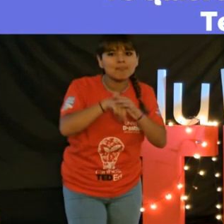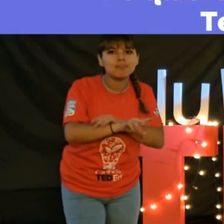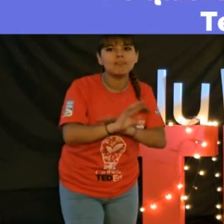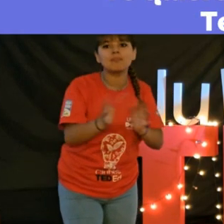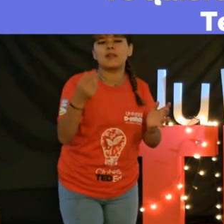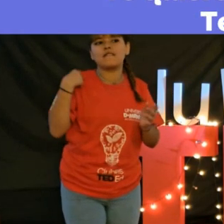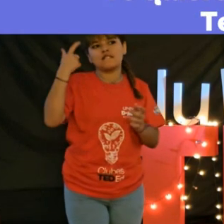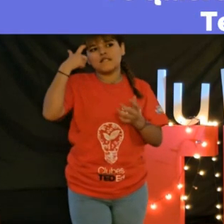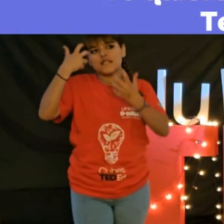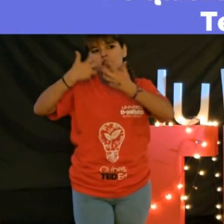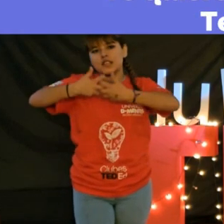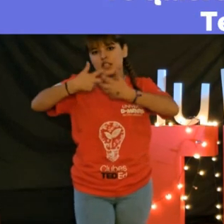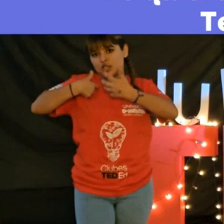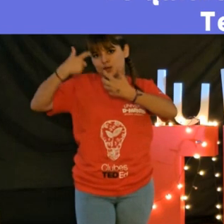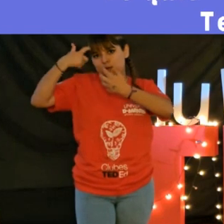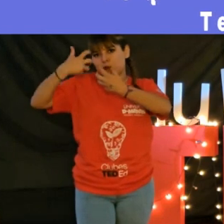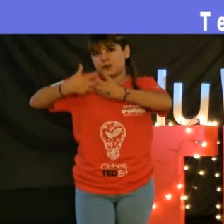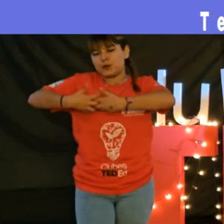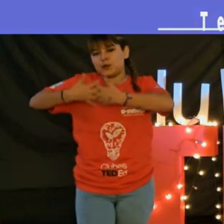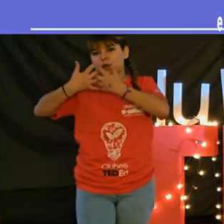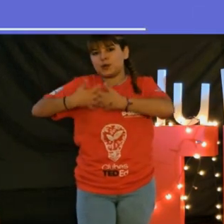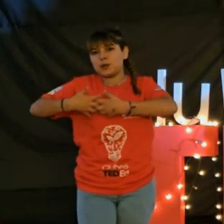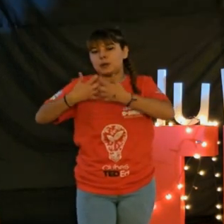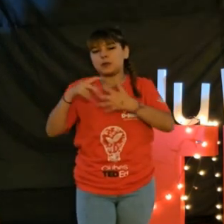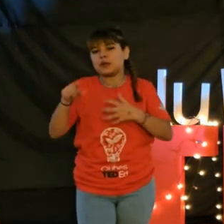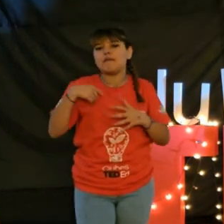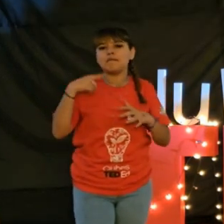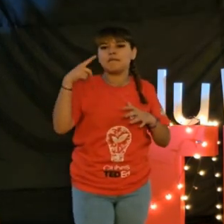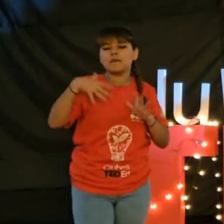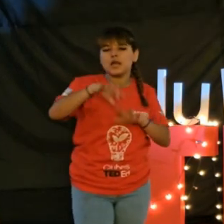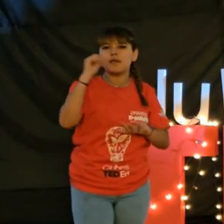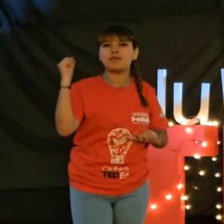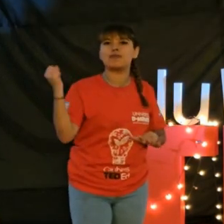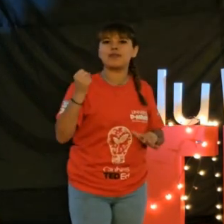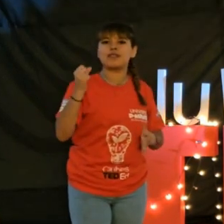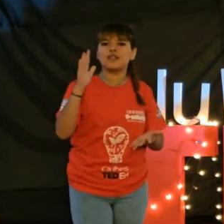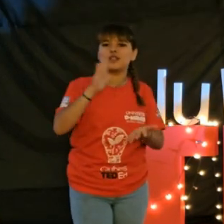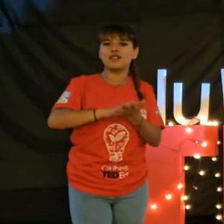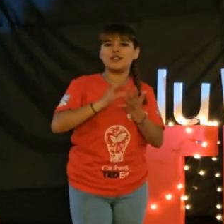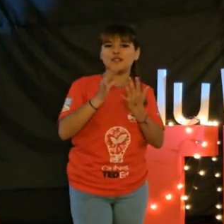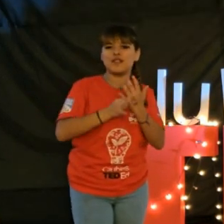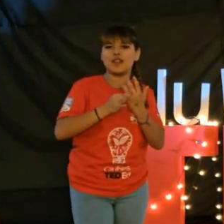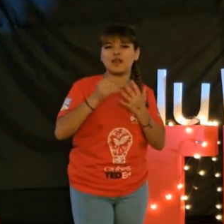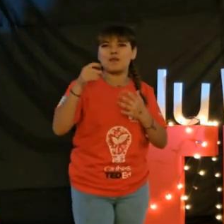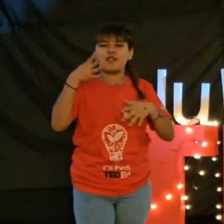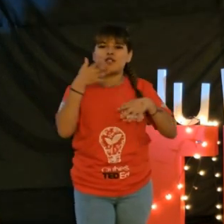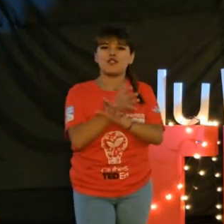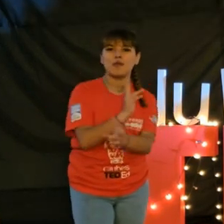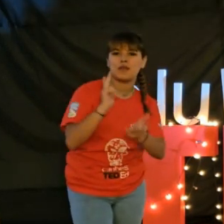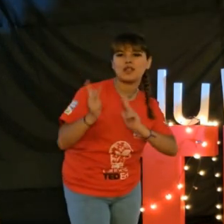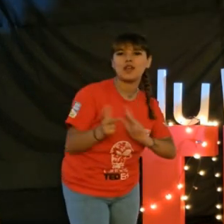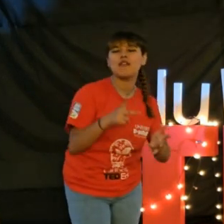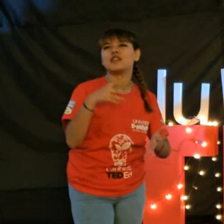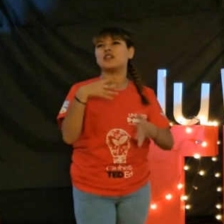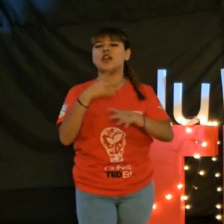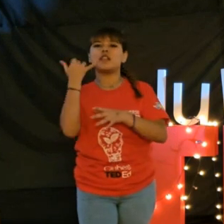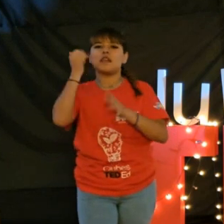y comencé a investigar más. Y empecé a reflexionar. Porque yo, wow, qué importante lo que hizo Terry